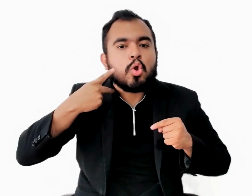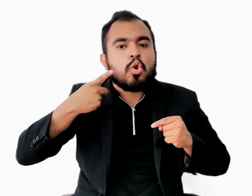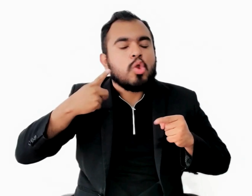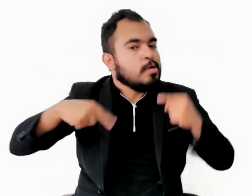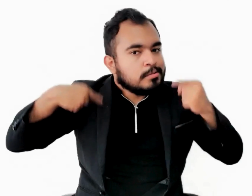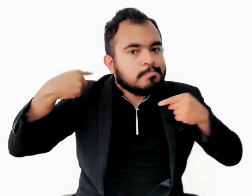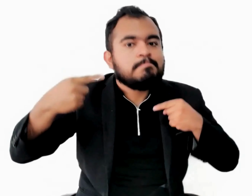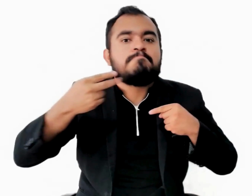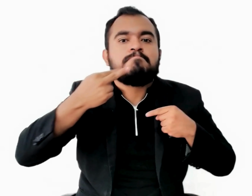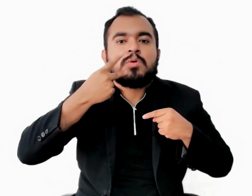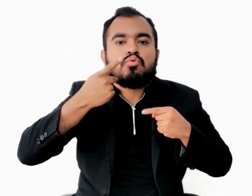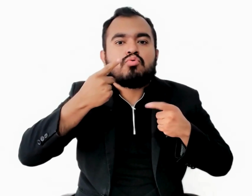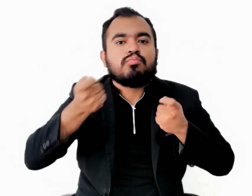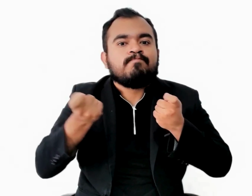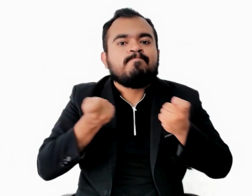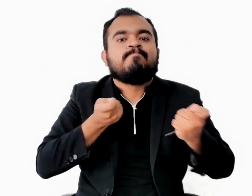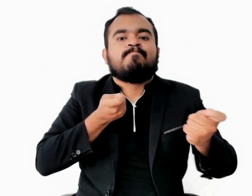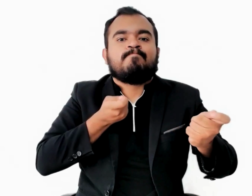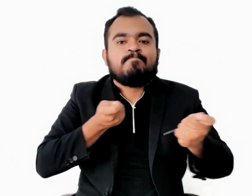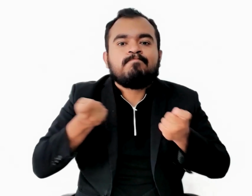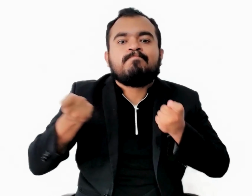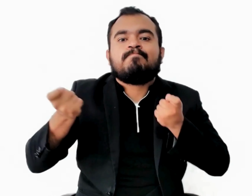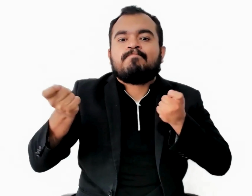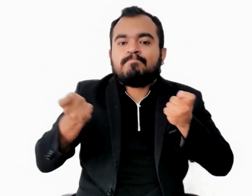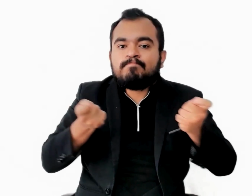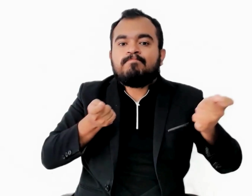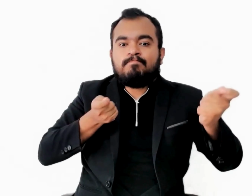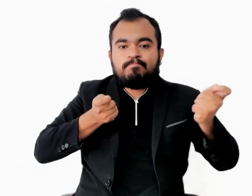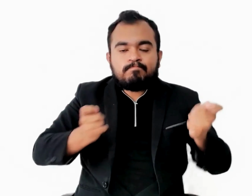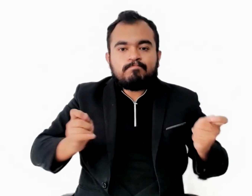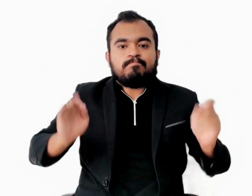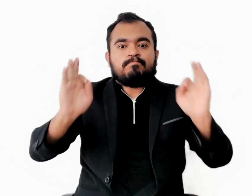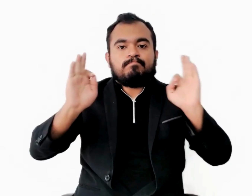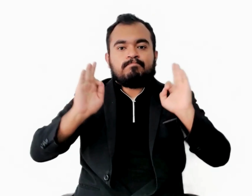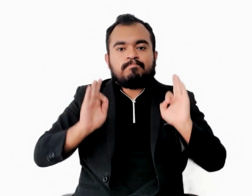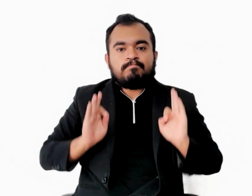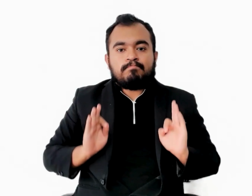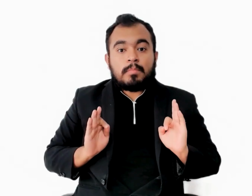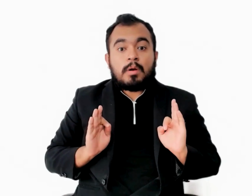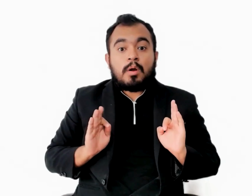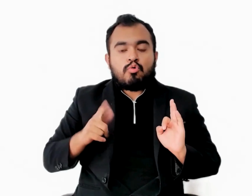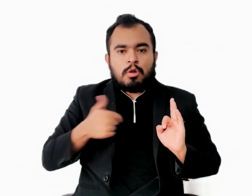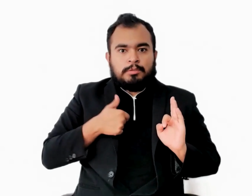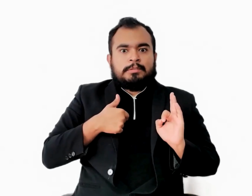vamos a ir teniendo estrategias y encontrando nuestras estrategias que hacen que demos atención a la cocodrila y digamos, hey, cocodrila, sí, calma, todo está